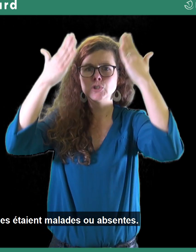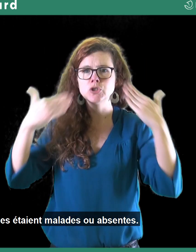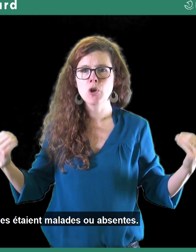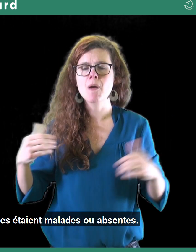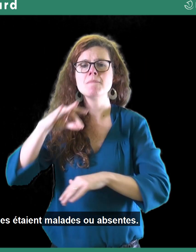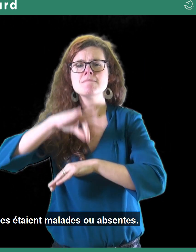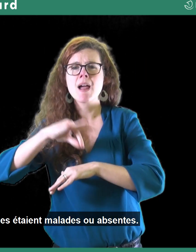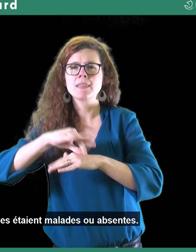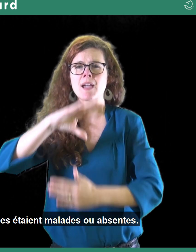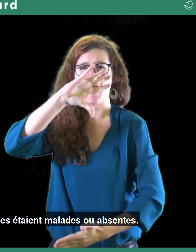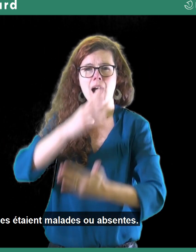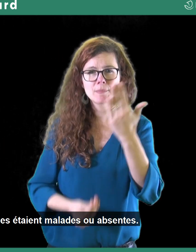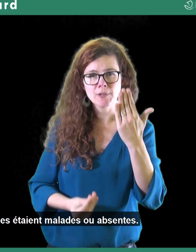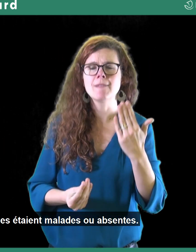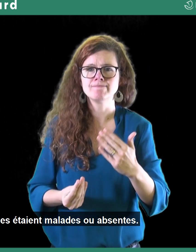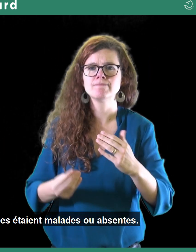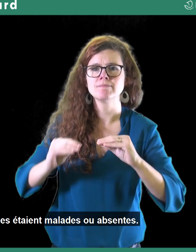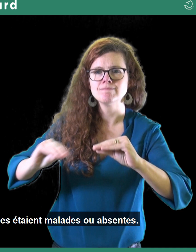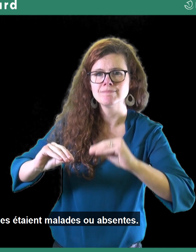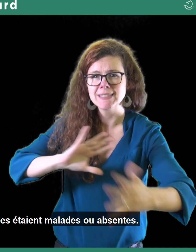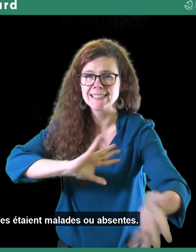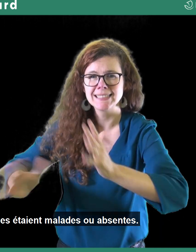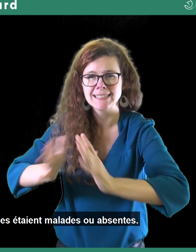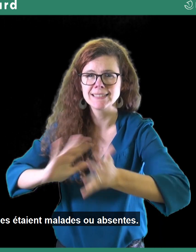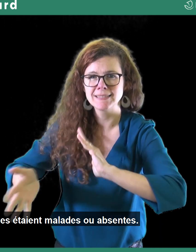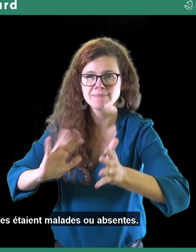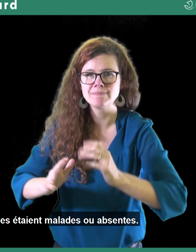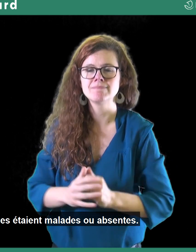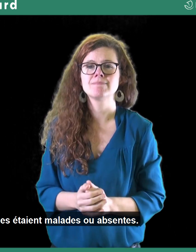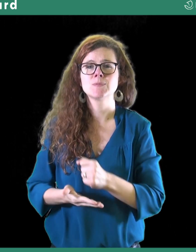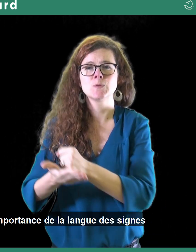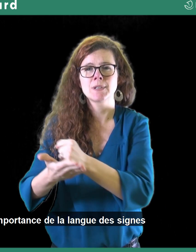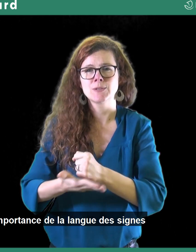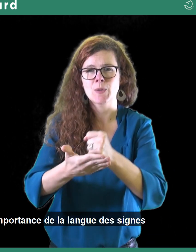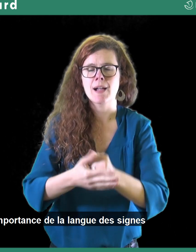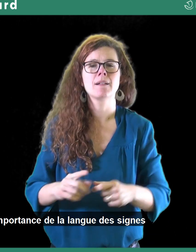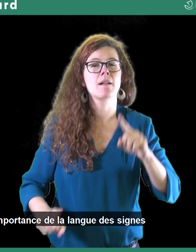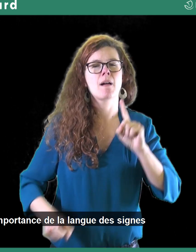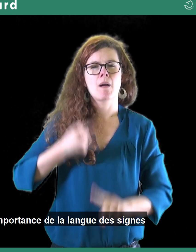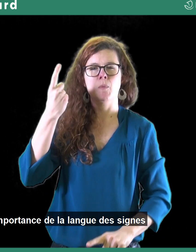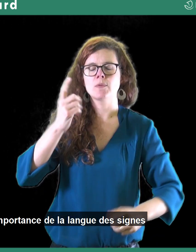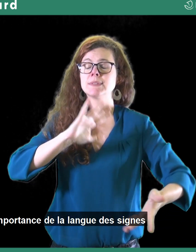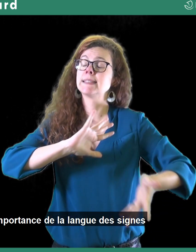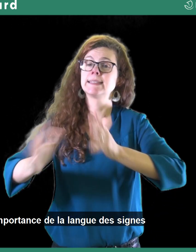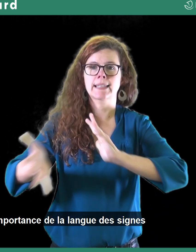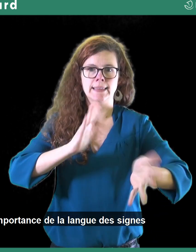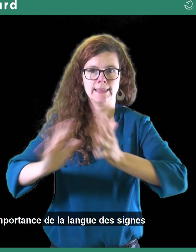Elle déclare alors qu'elle aidait ses camarades à comprendre les leçons en langue des signes lorsque les religieuses étaient malades